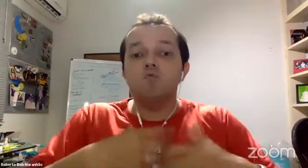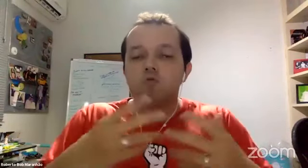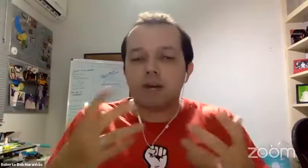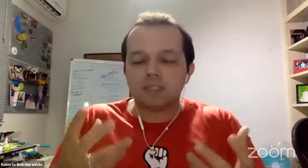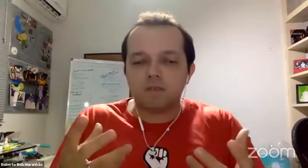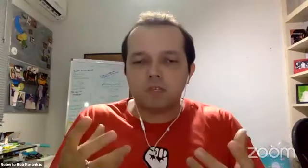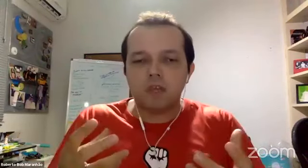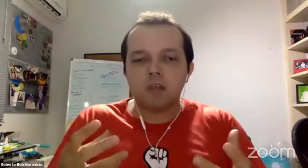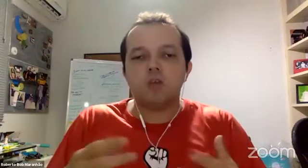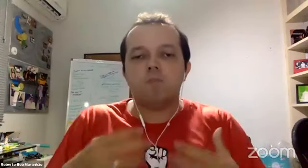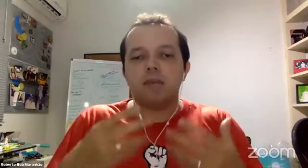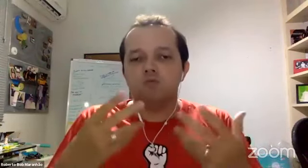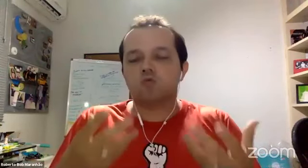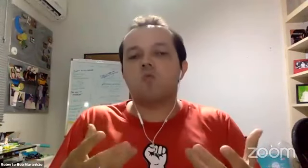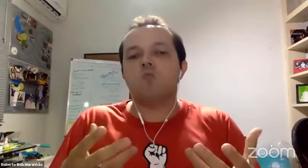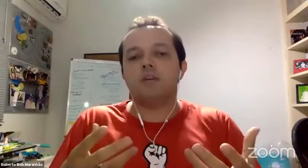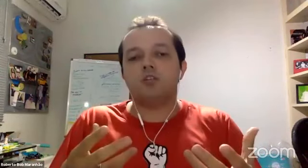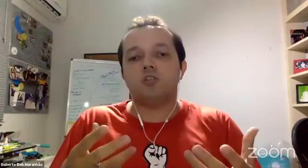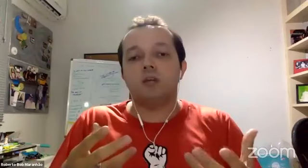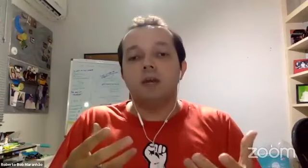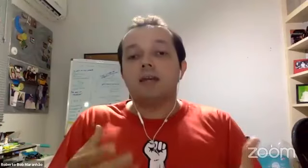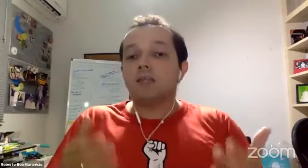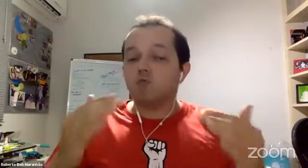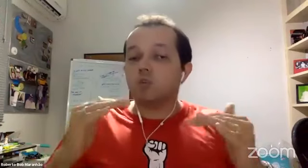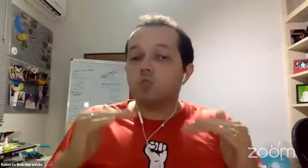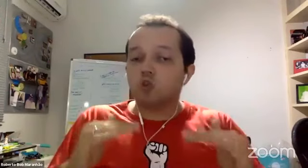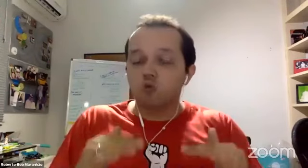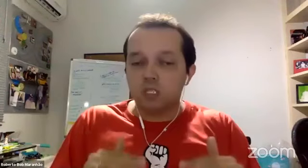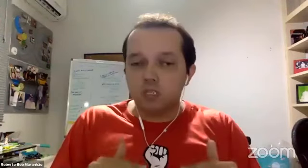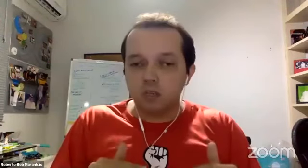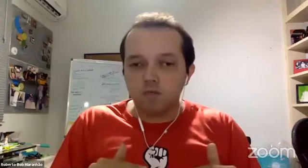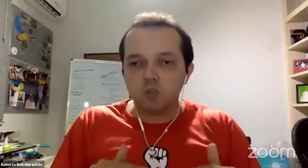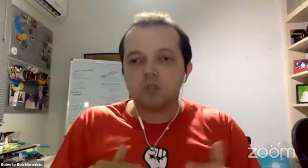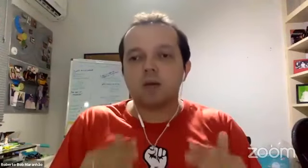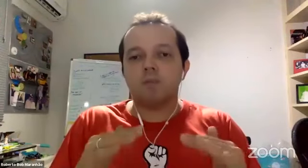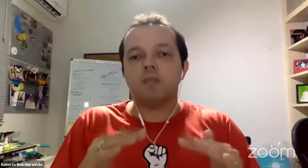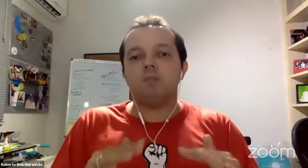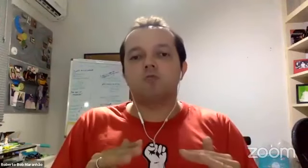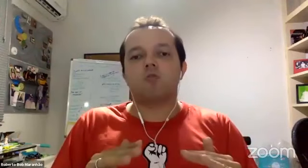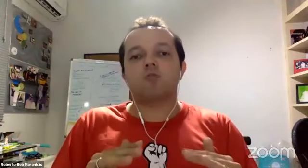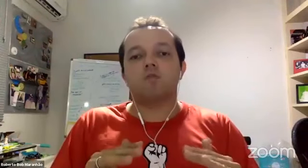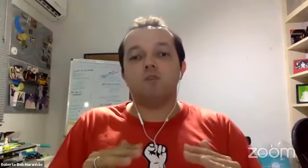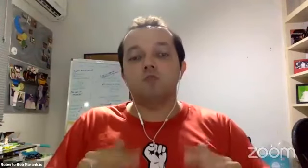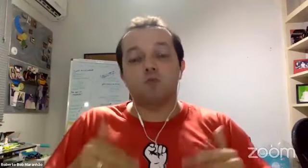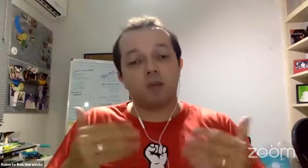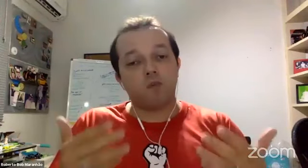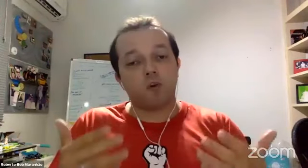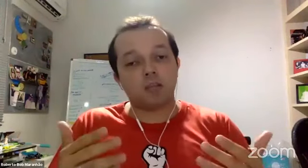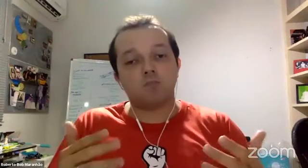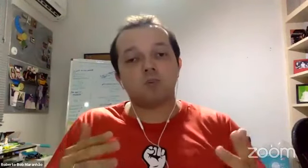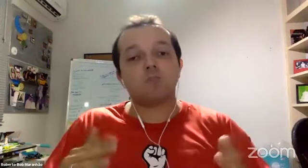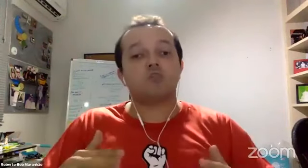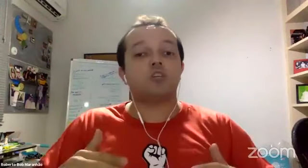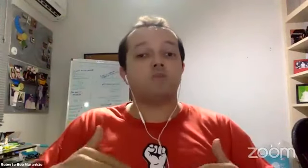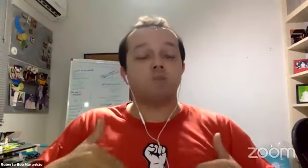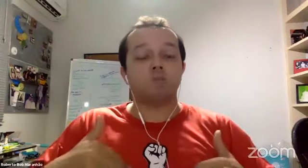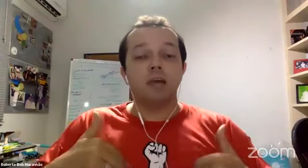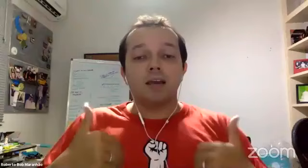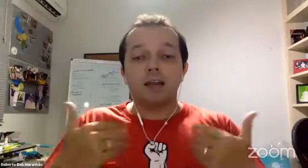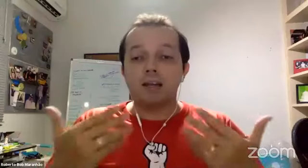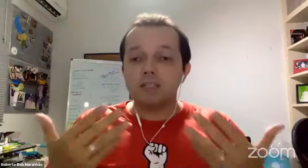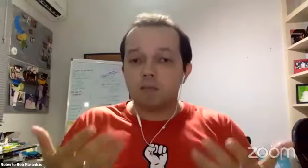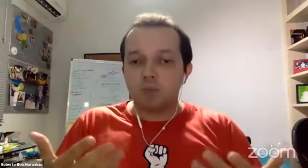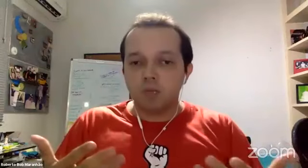fica muito mais evidente em períodos como este, que não são exclusivos da pandemia do coronavírus, porque em Fortaleza, por exemplo, nós já